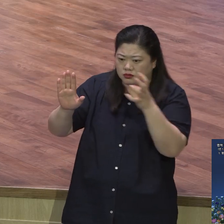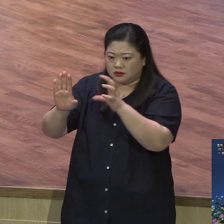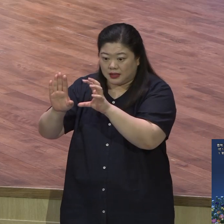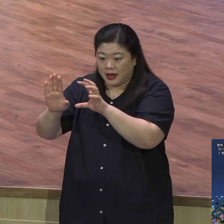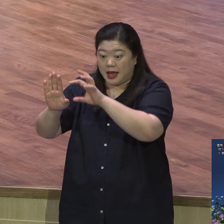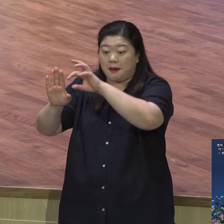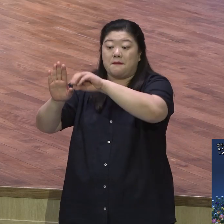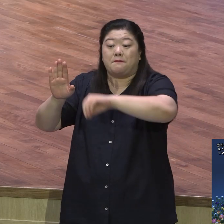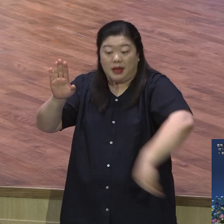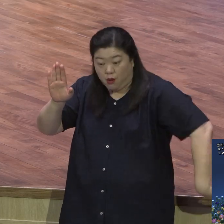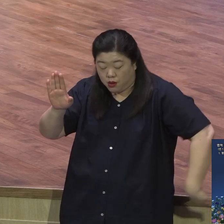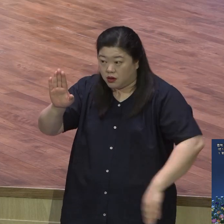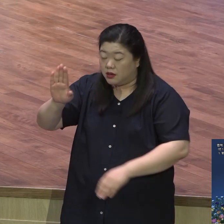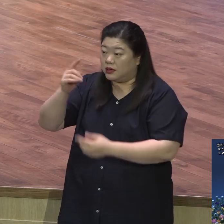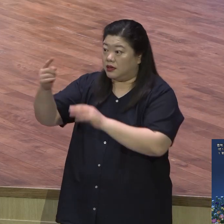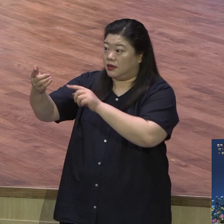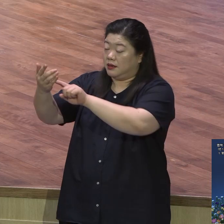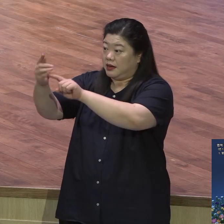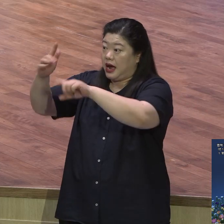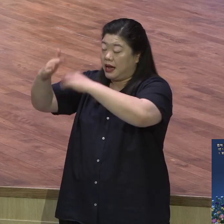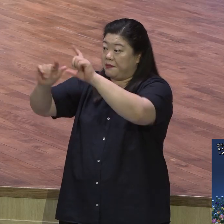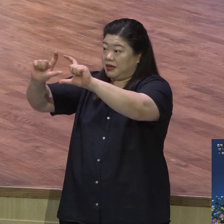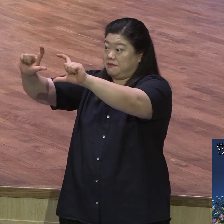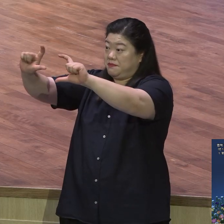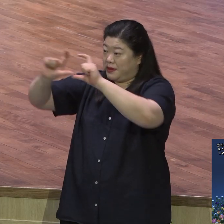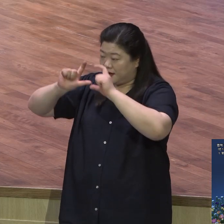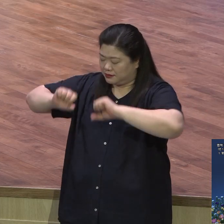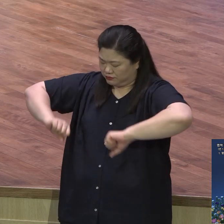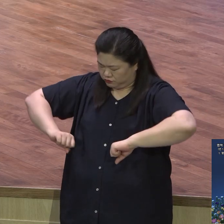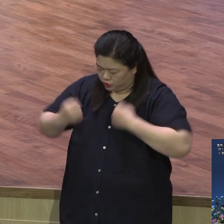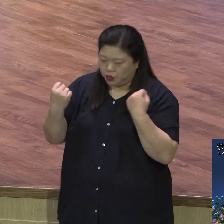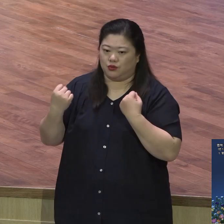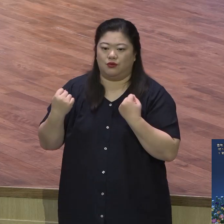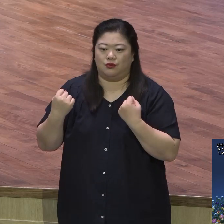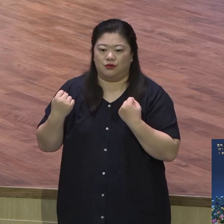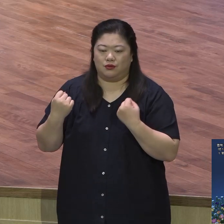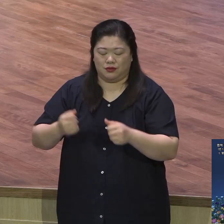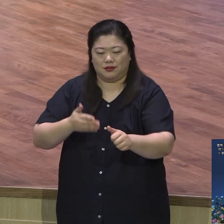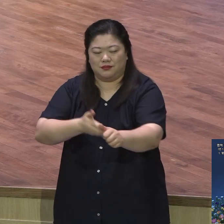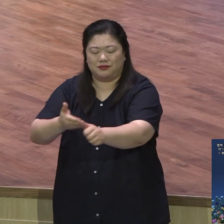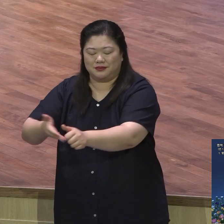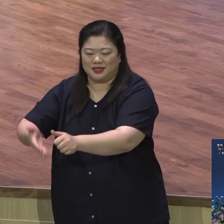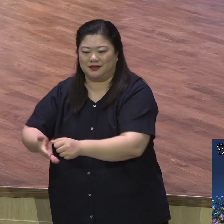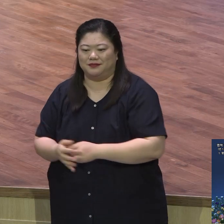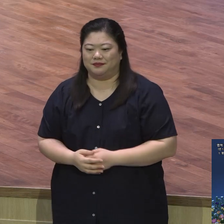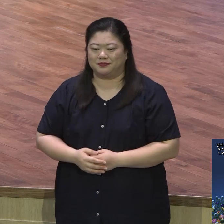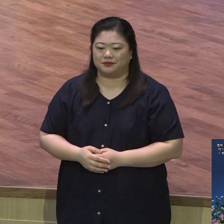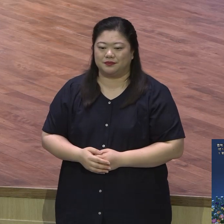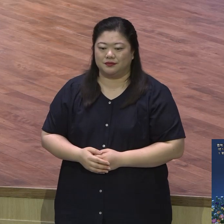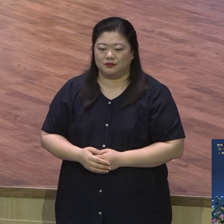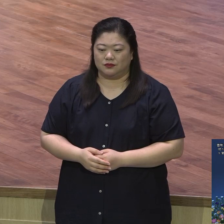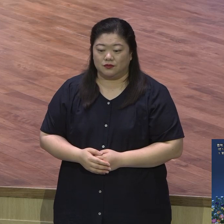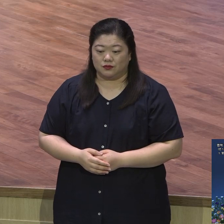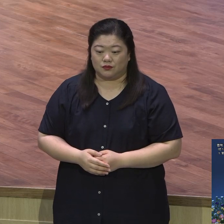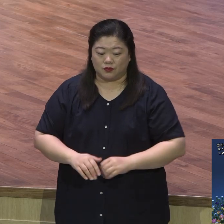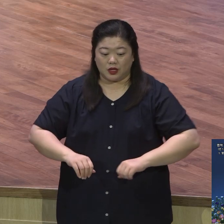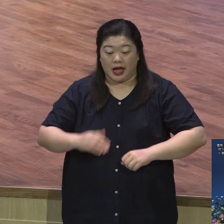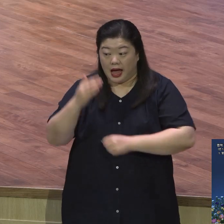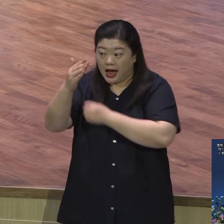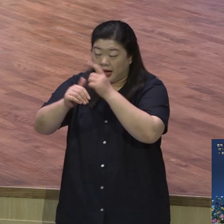순종이 백분 예배 드린다 앉아있는 것과 낫다 그랬어요 알겠어요 순종이 최고의